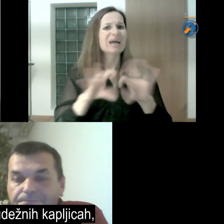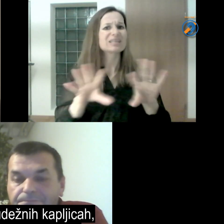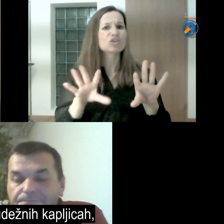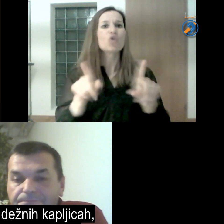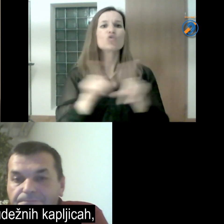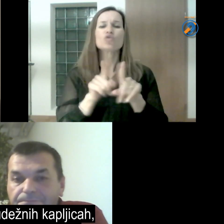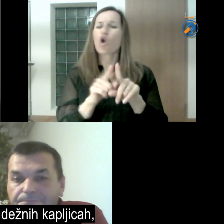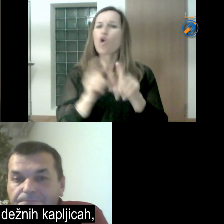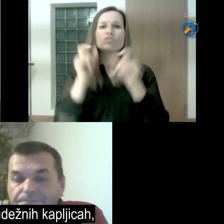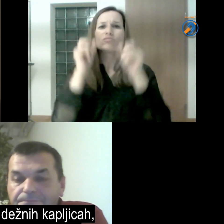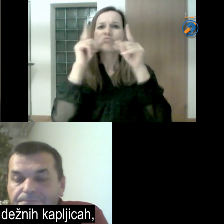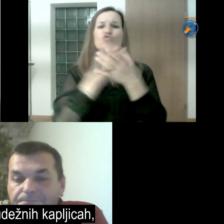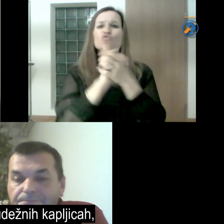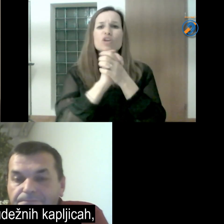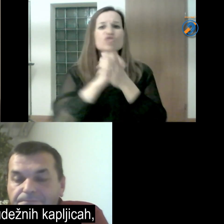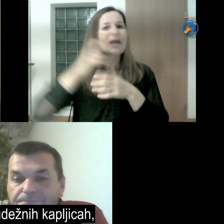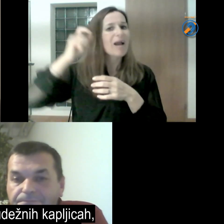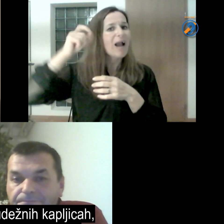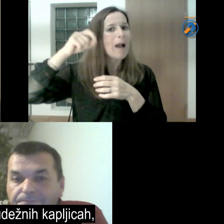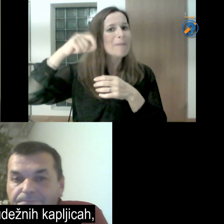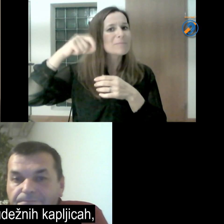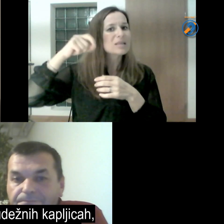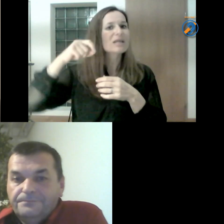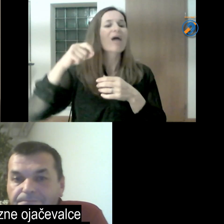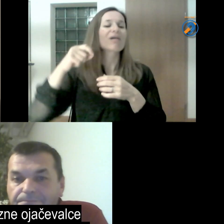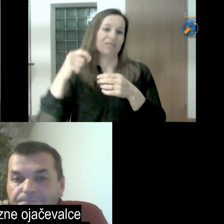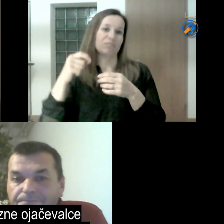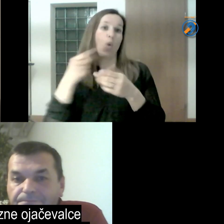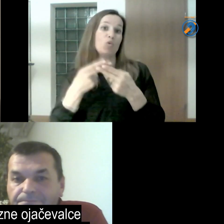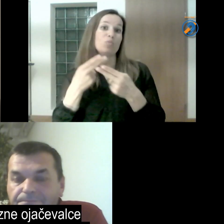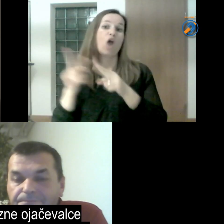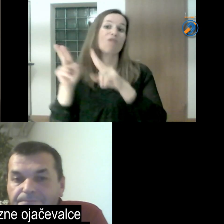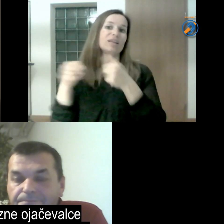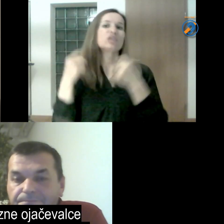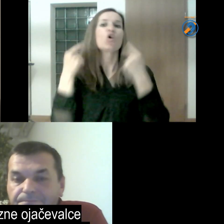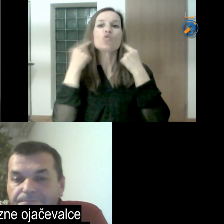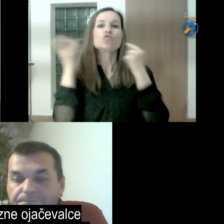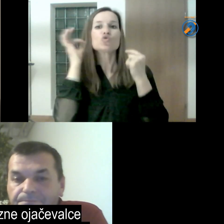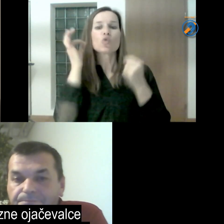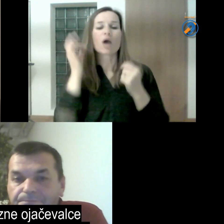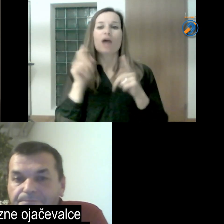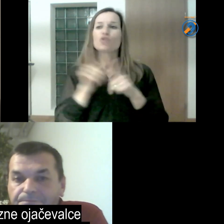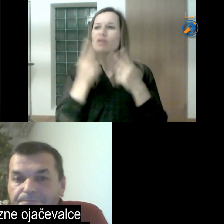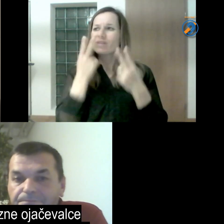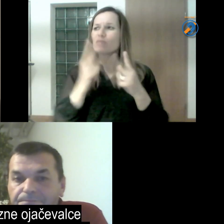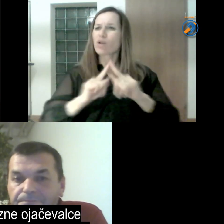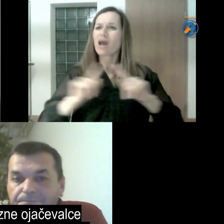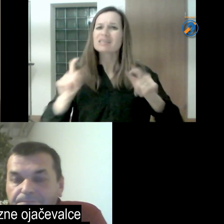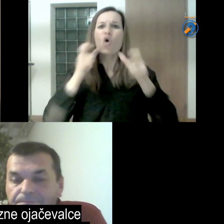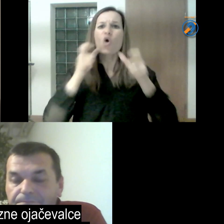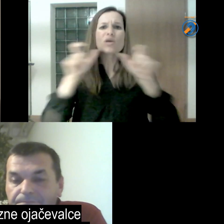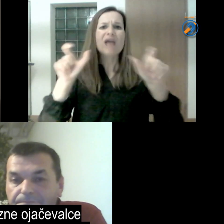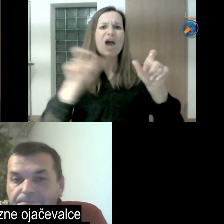čudežnih kapljicah, ki obljubljajo povrnitev sluha. Potem vidimo tudi razne ojačevalce zvoka,